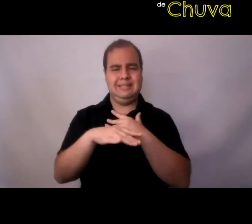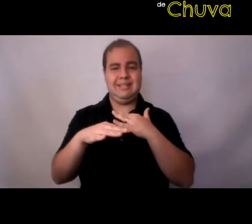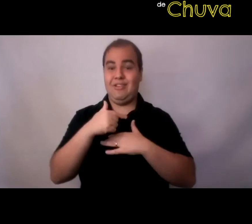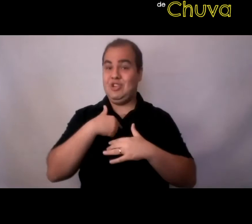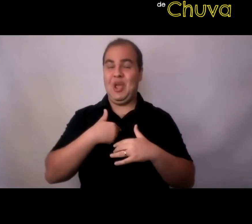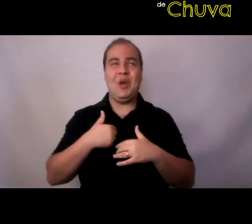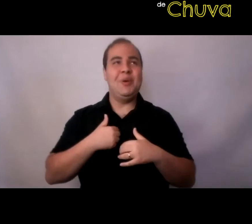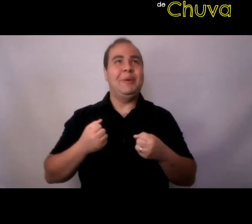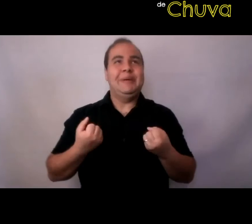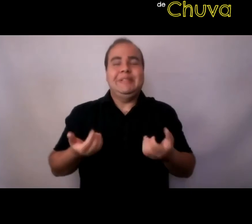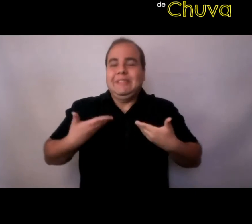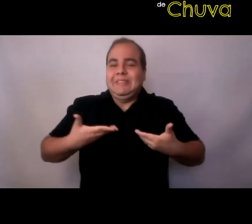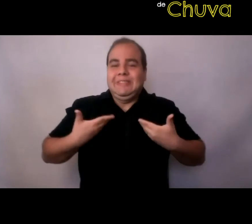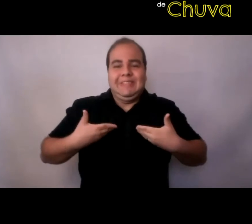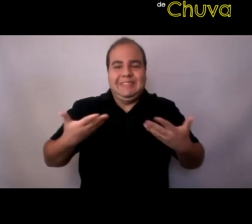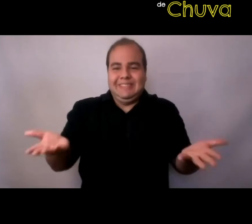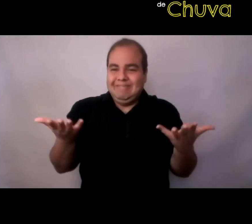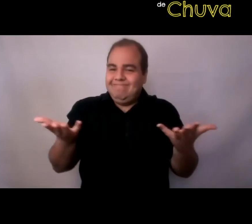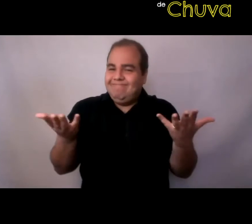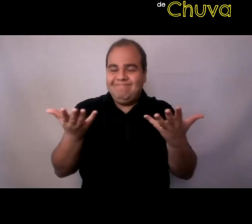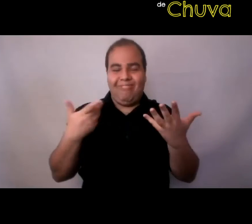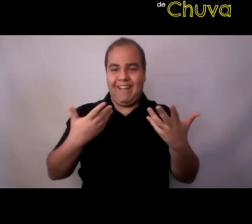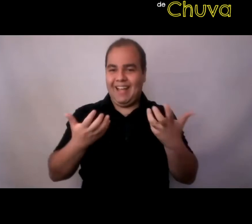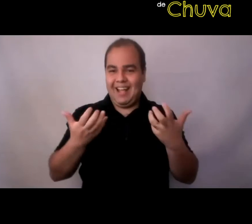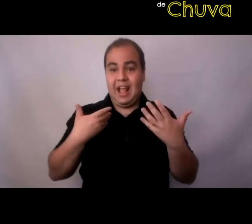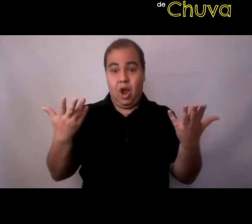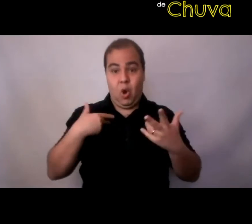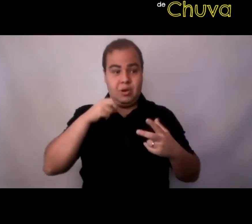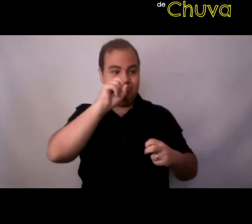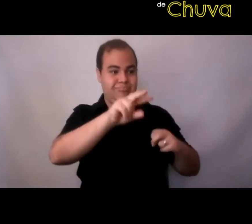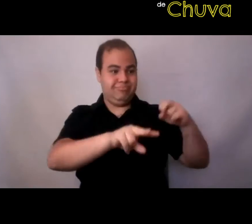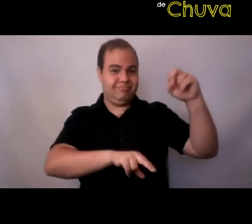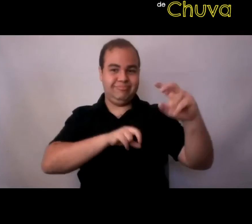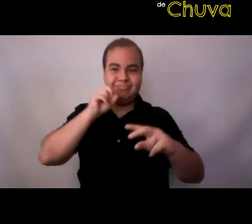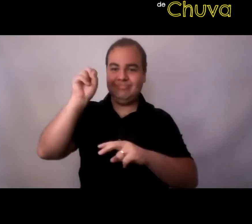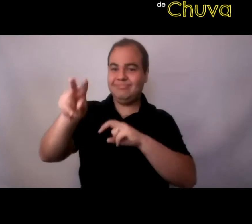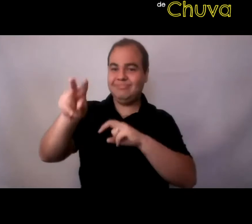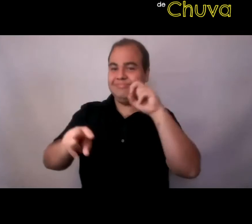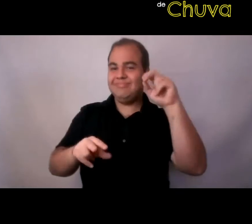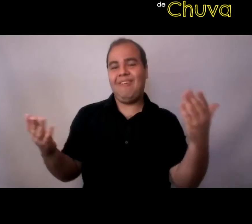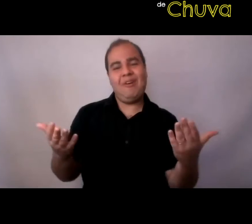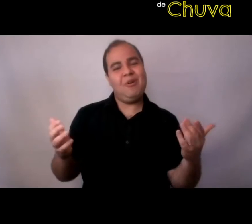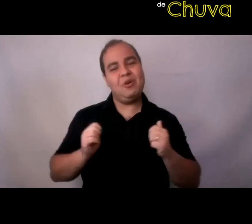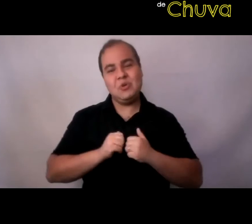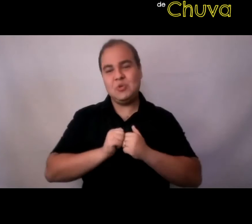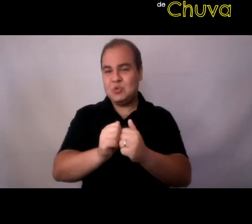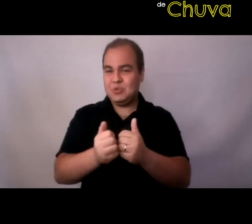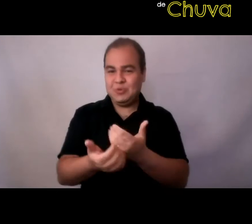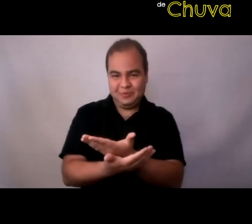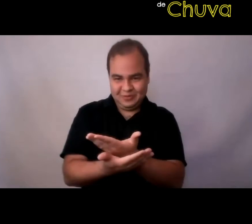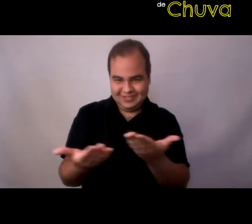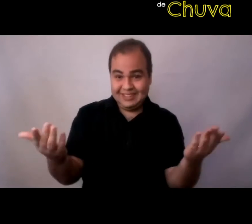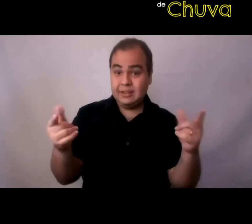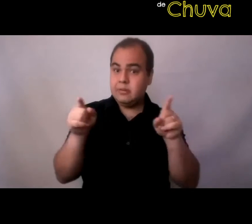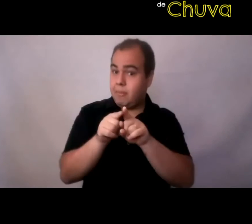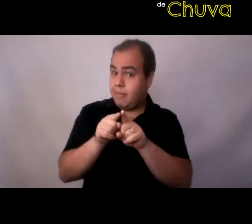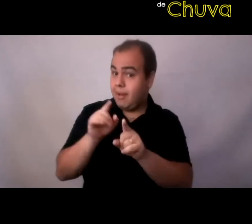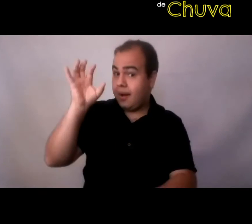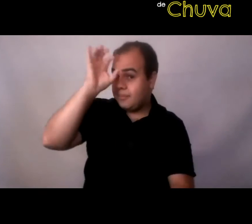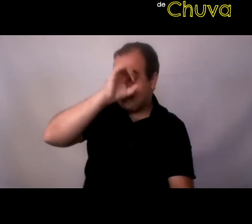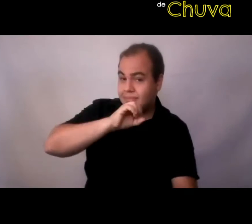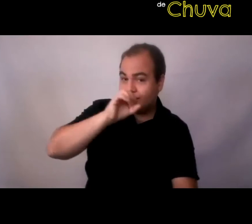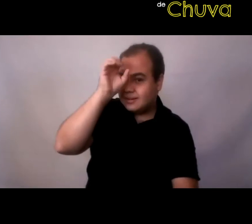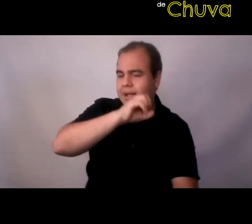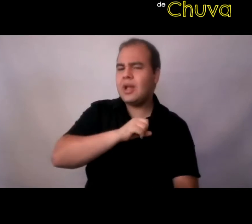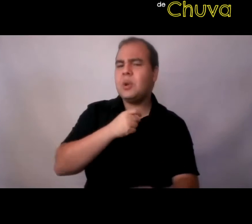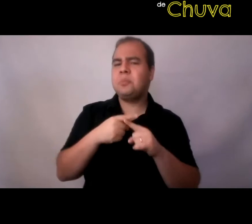empolgado realmente com esse cenário de estar aqui com vocês e aprendendo também, porque cada